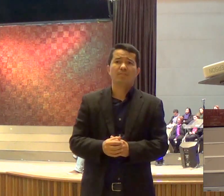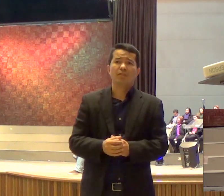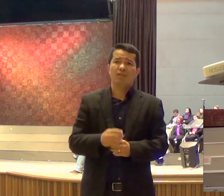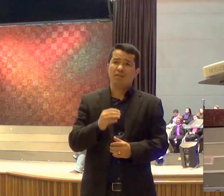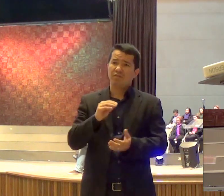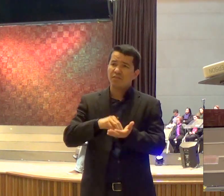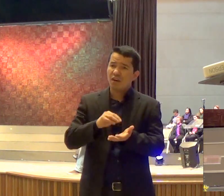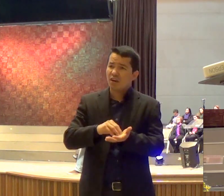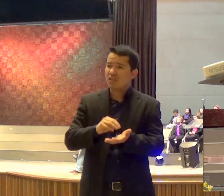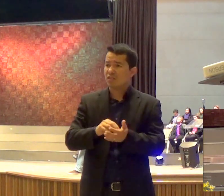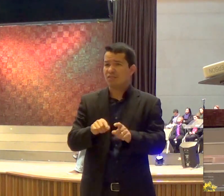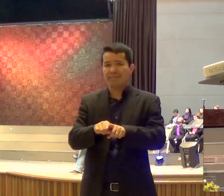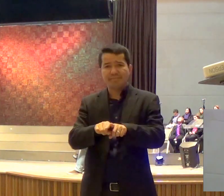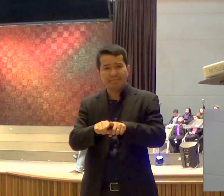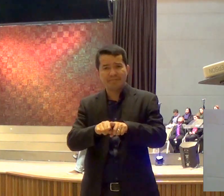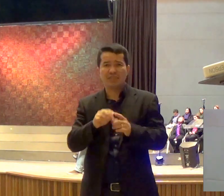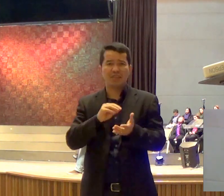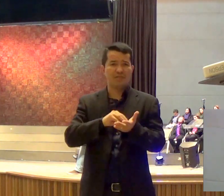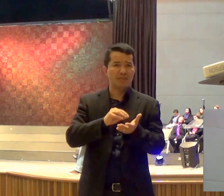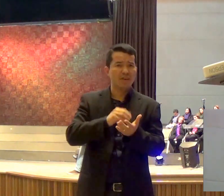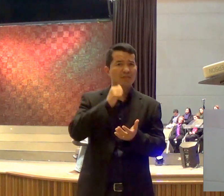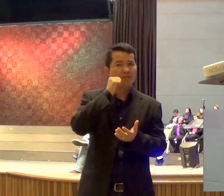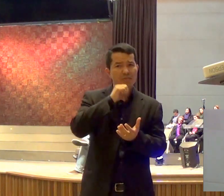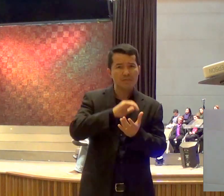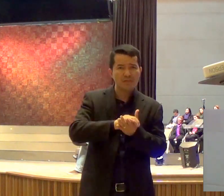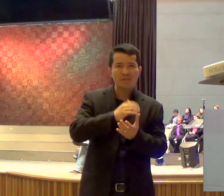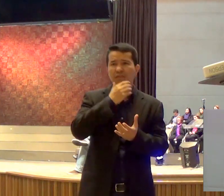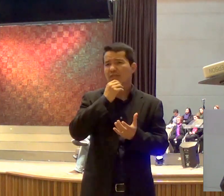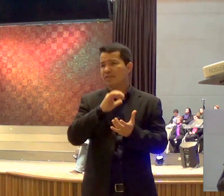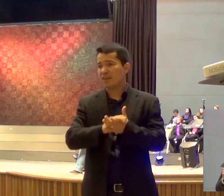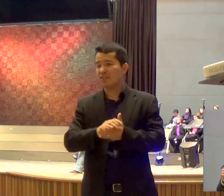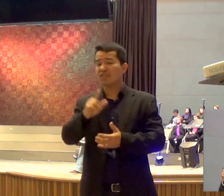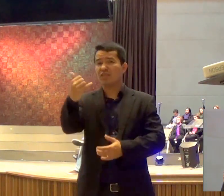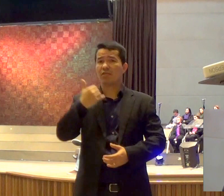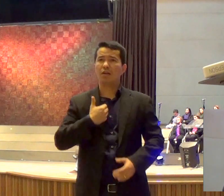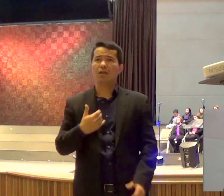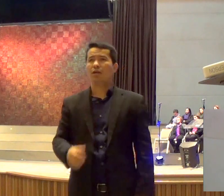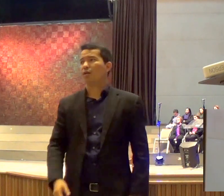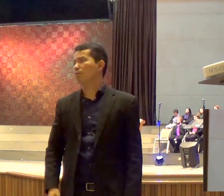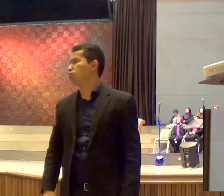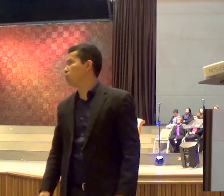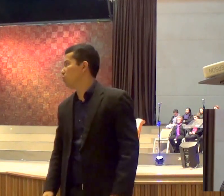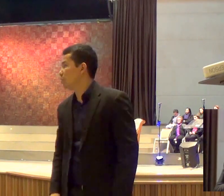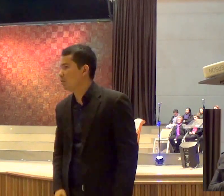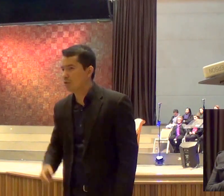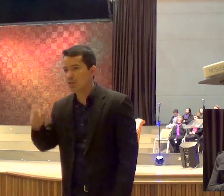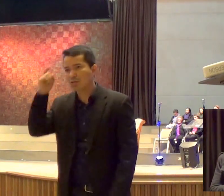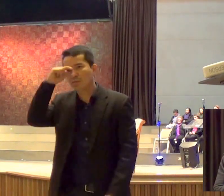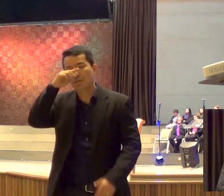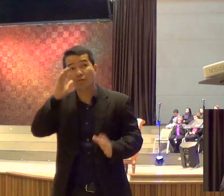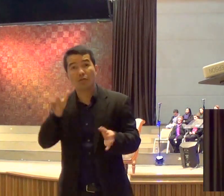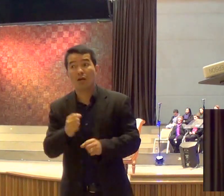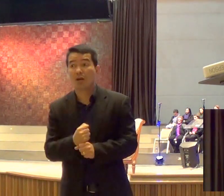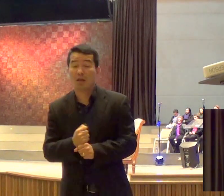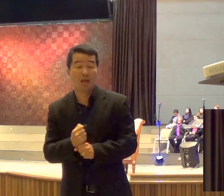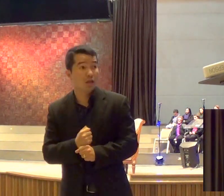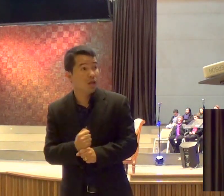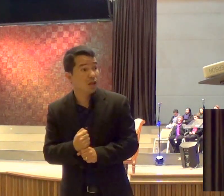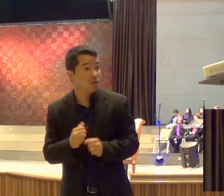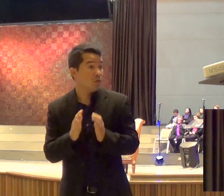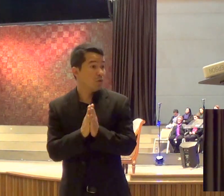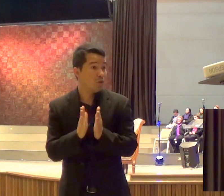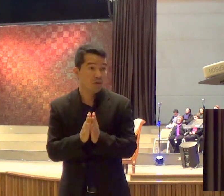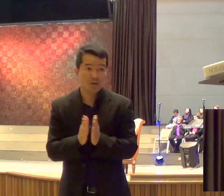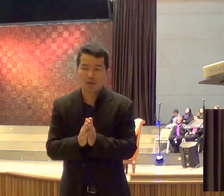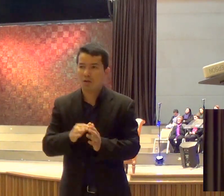E aí você fala assim rapaz eu tô orando parece que quanto mais eu oro pior fica igual